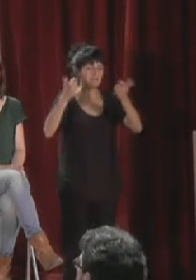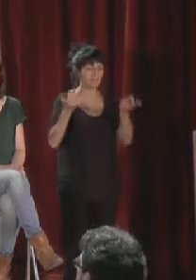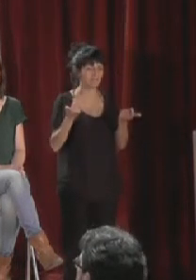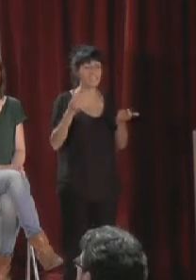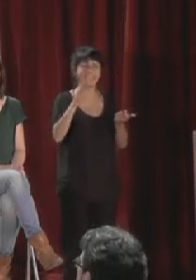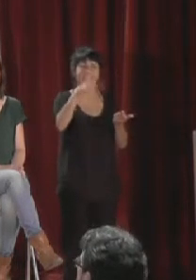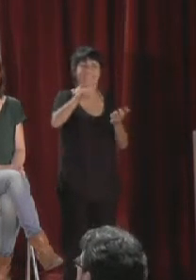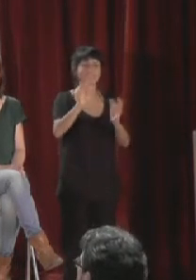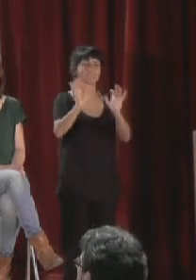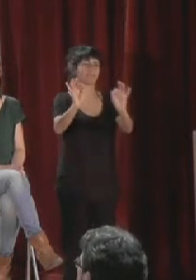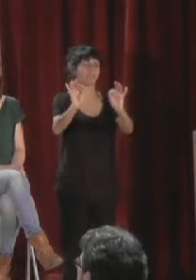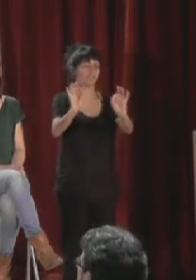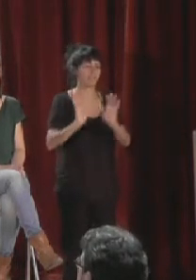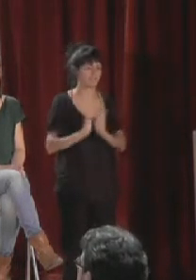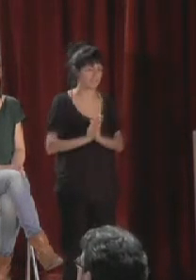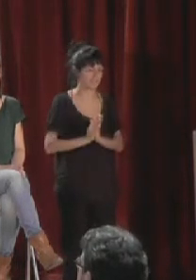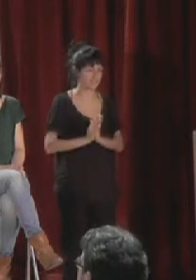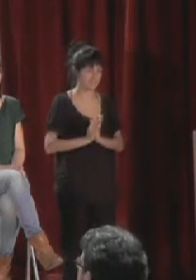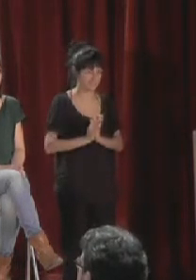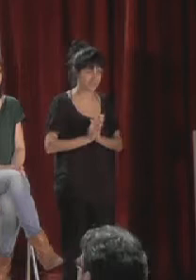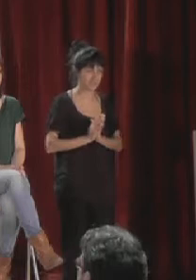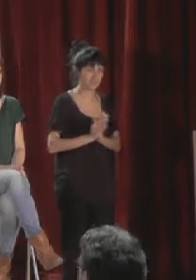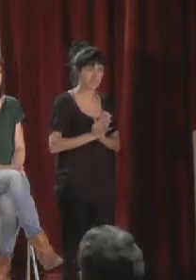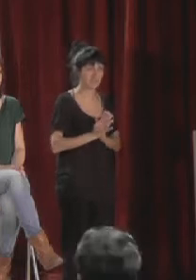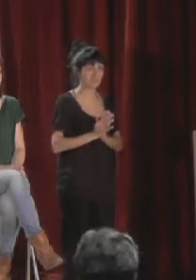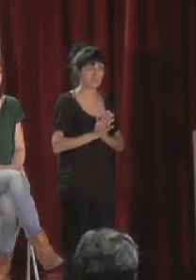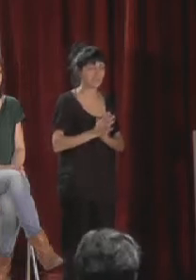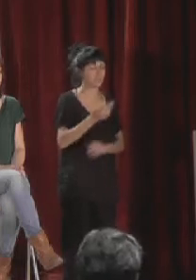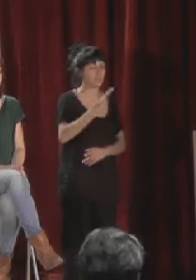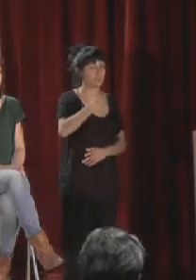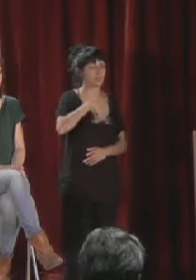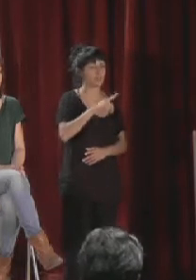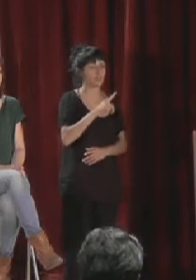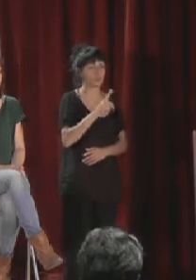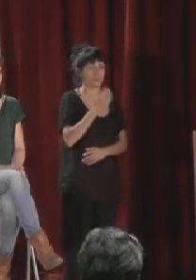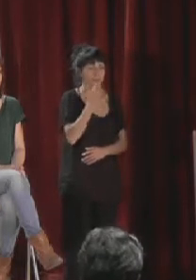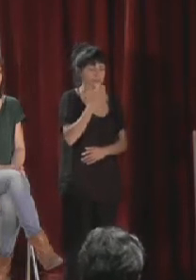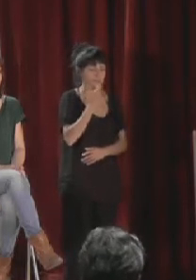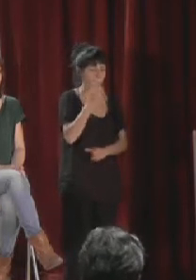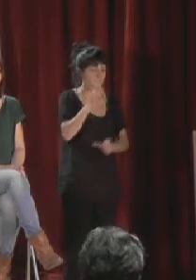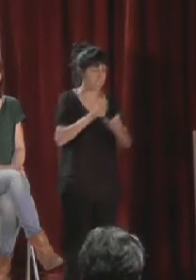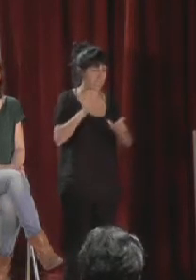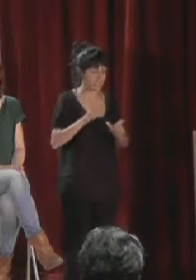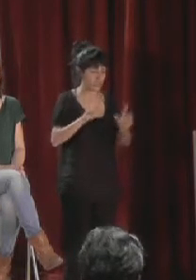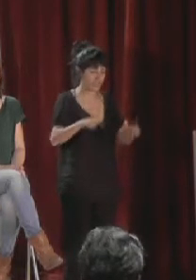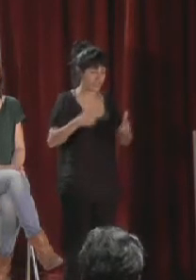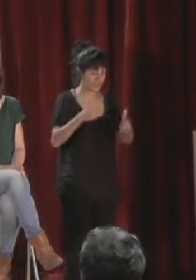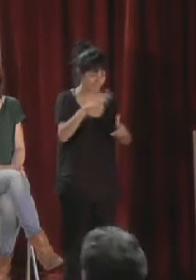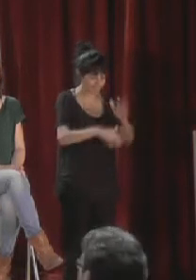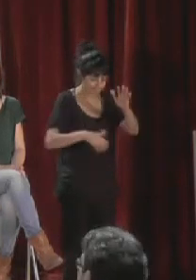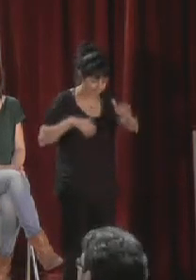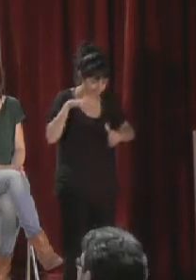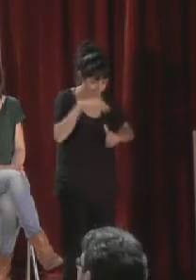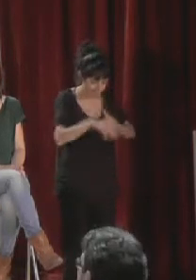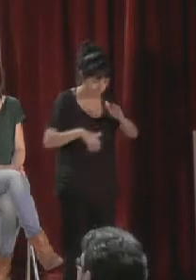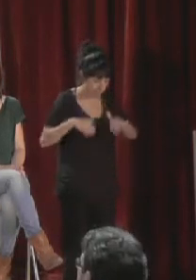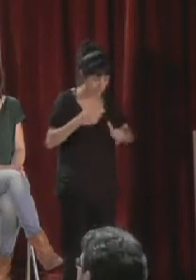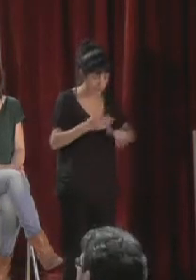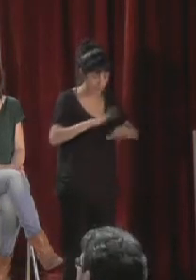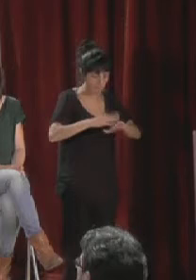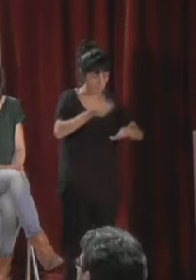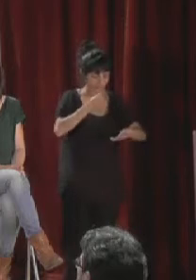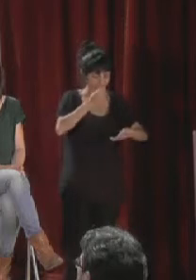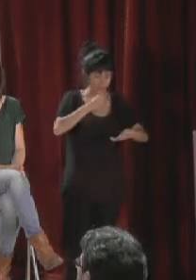Xa non se aguanta máis ver a seres humanos rebuscando comida no lixo, mentres hai